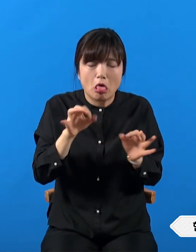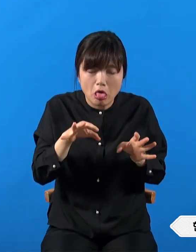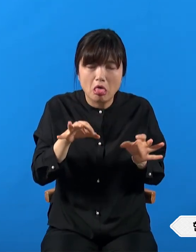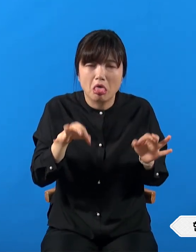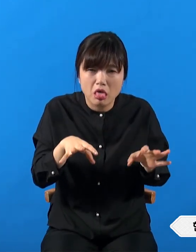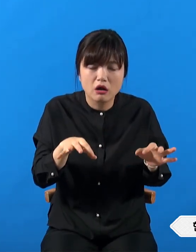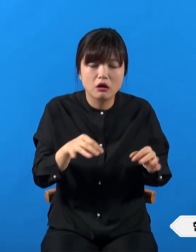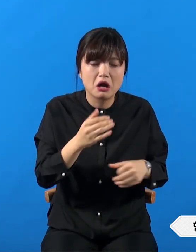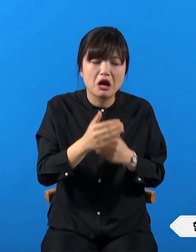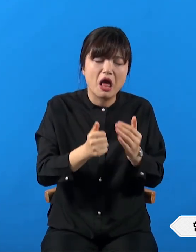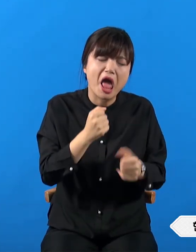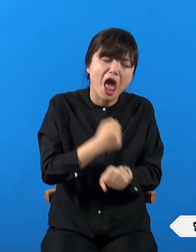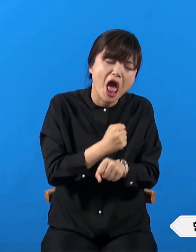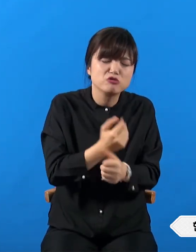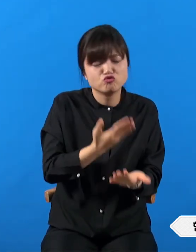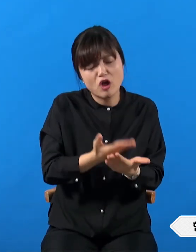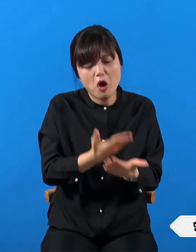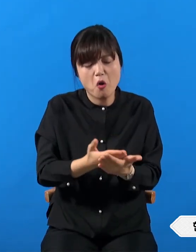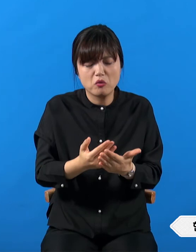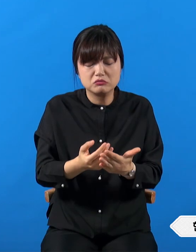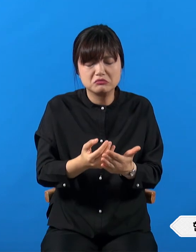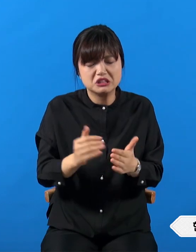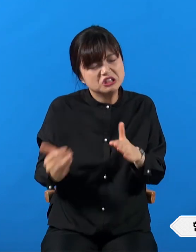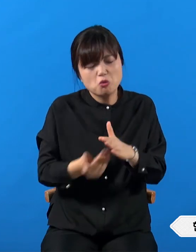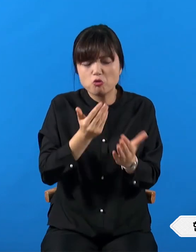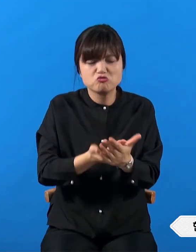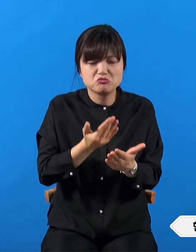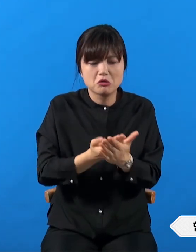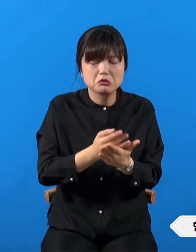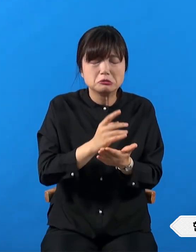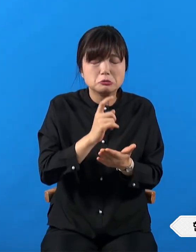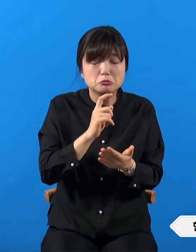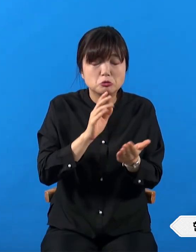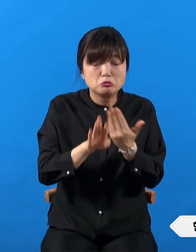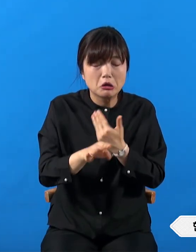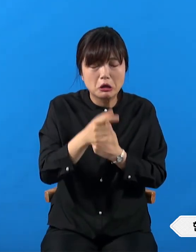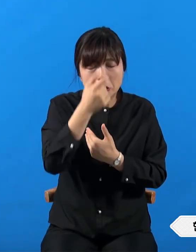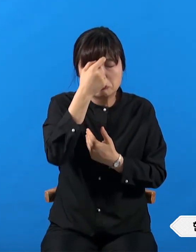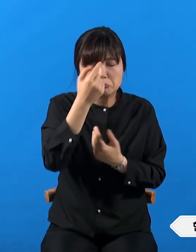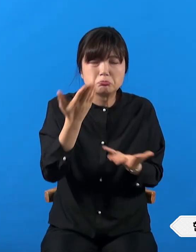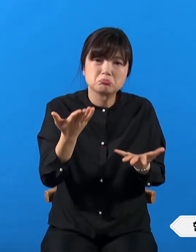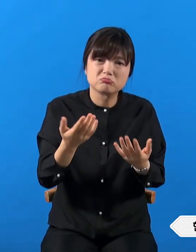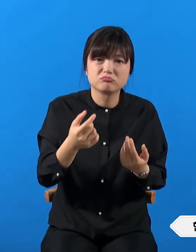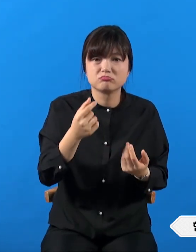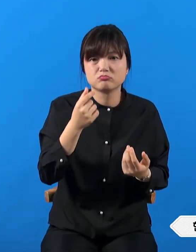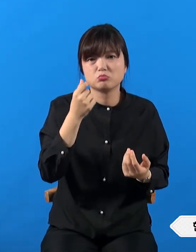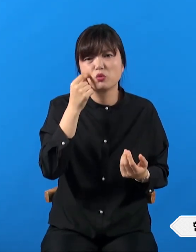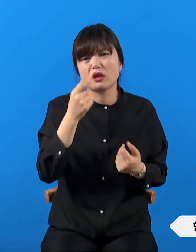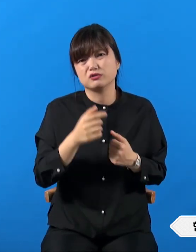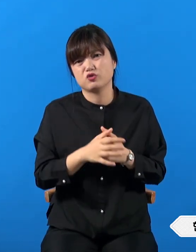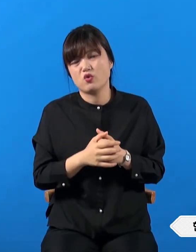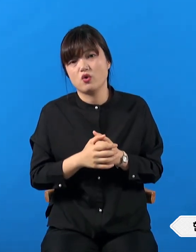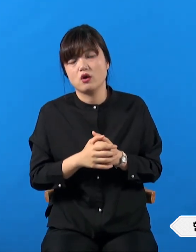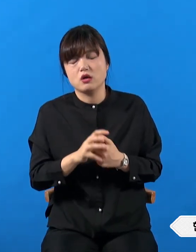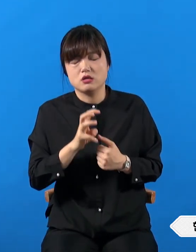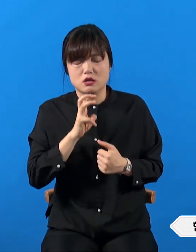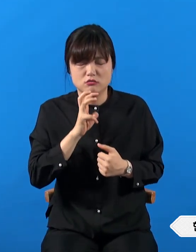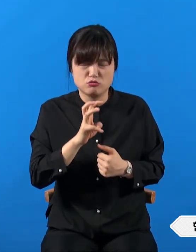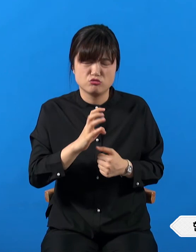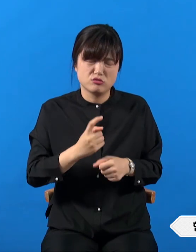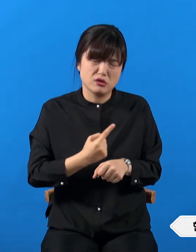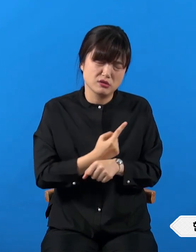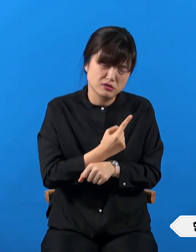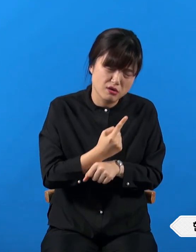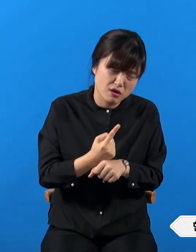이렇게 해주세요, 저렇게 해주세요 하면 10분 이상 뭐 더 할 말이 뭐가 있습니까? 그러나 기도를